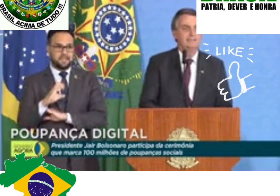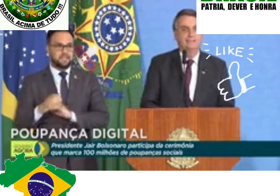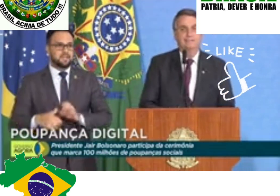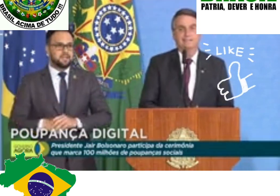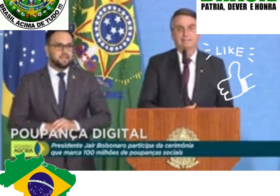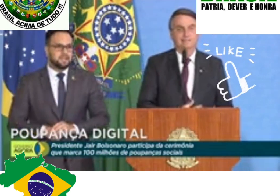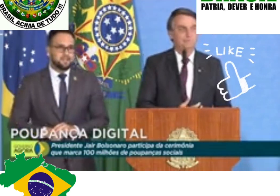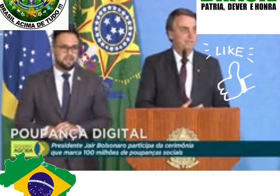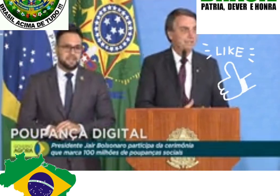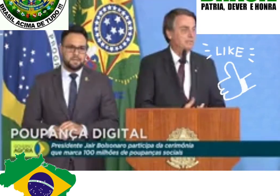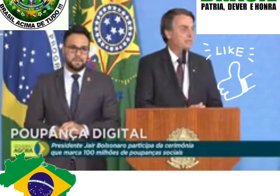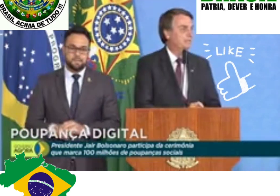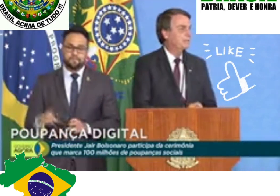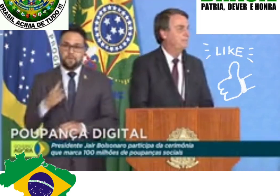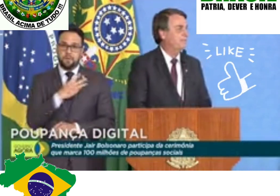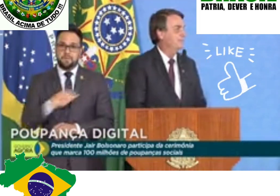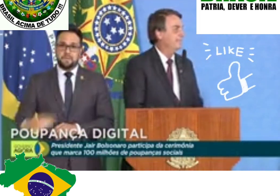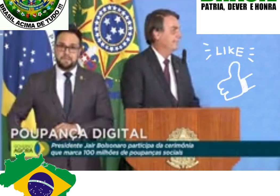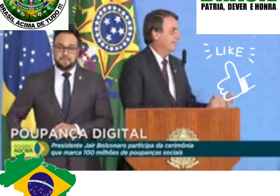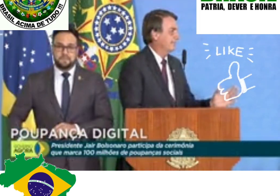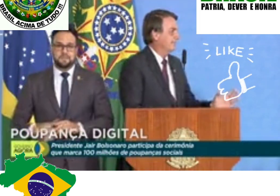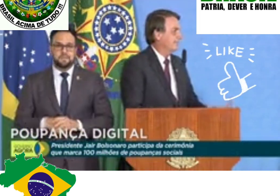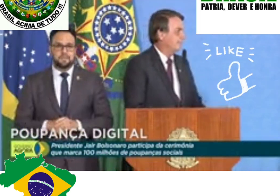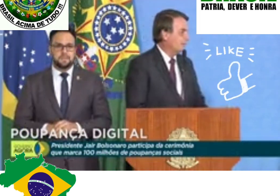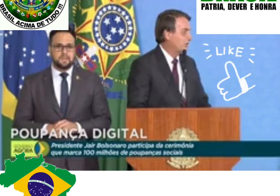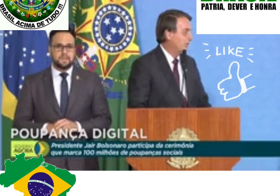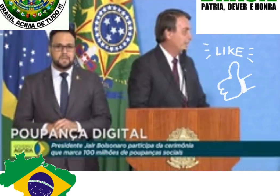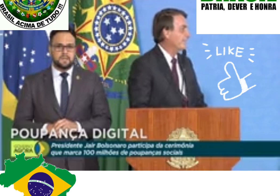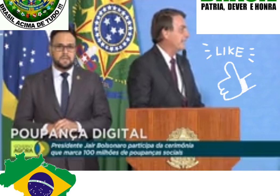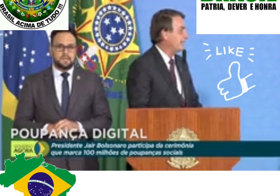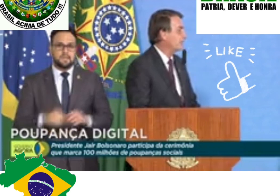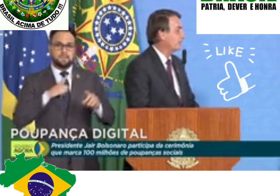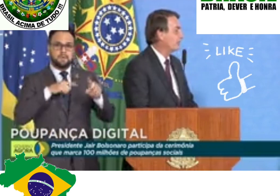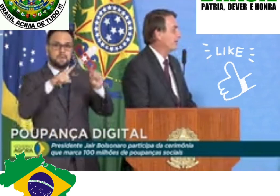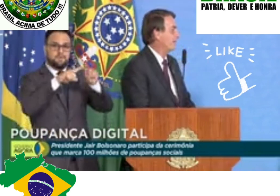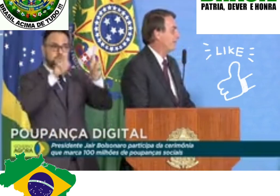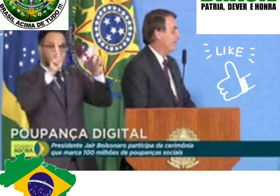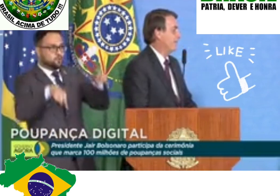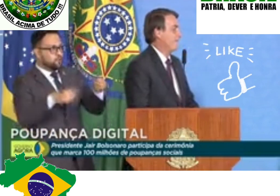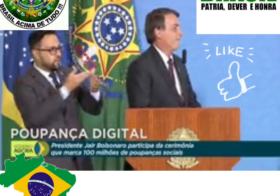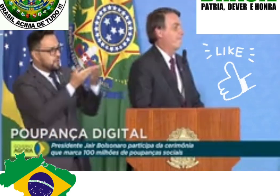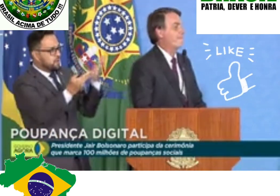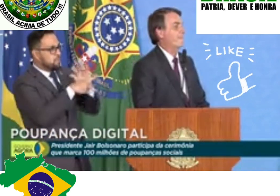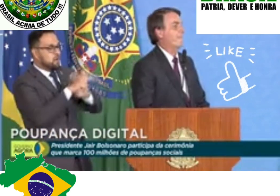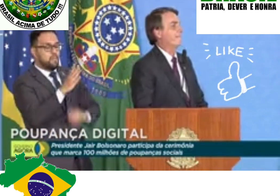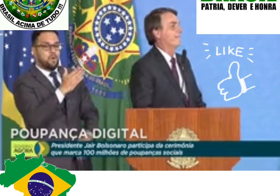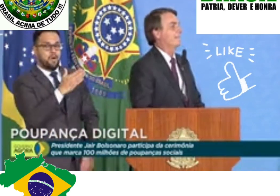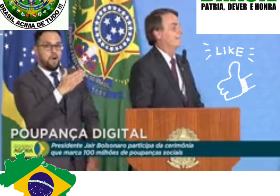Kassab, ministros, funcionários da Caixa Econômica Federal.